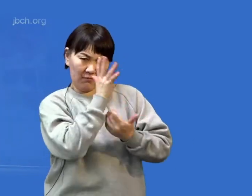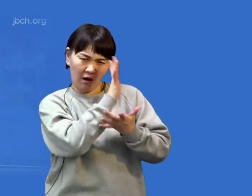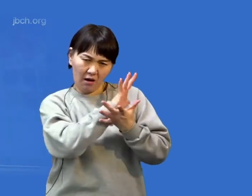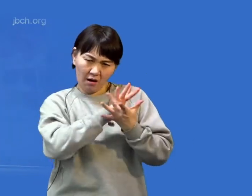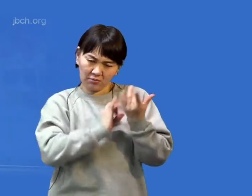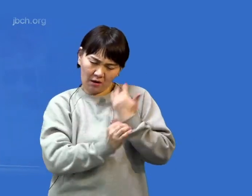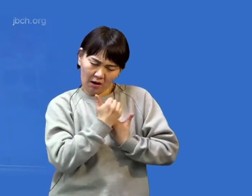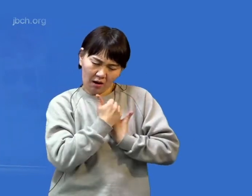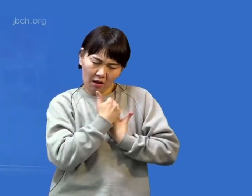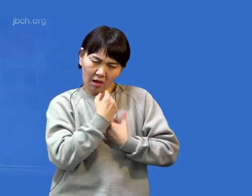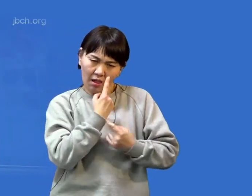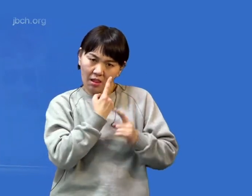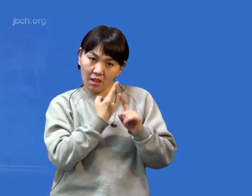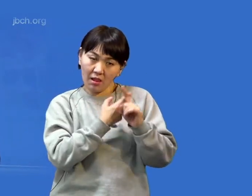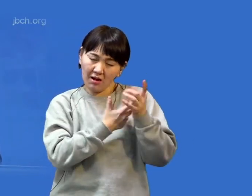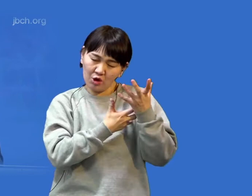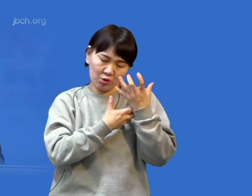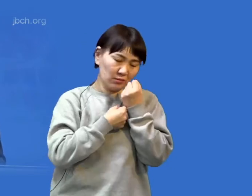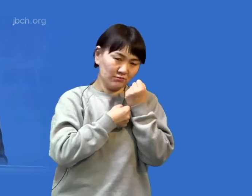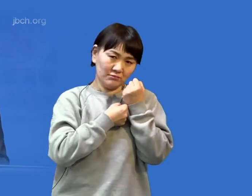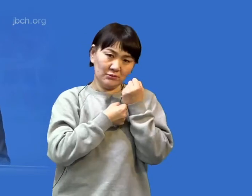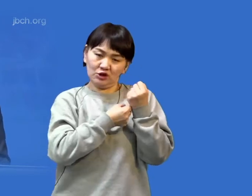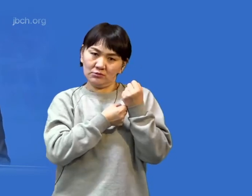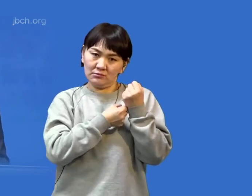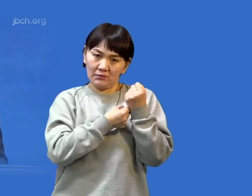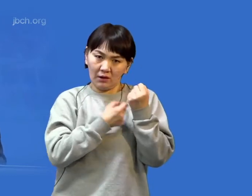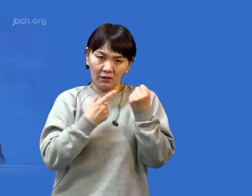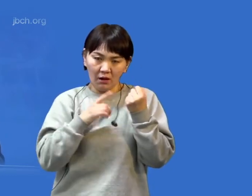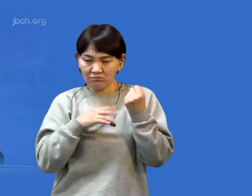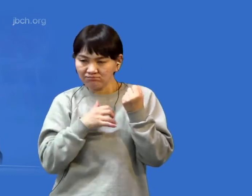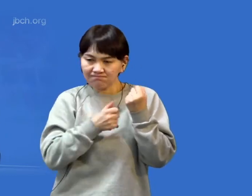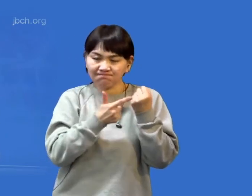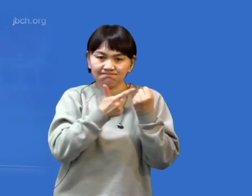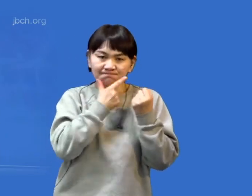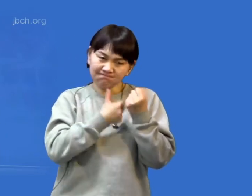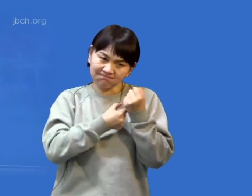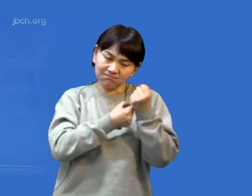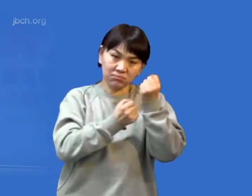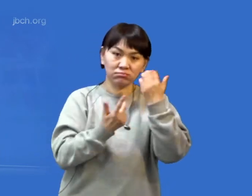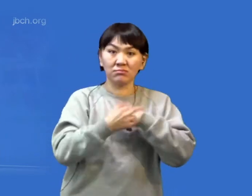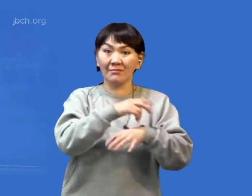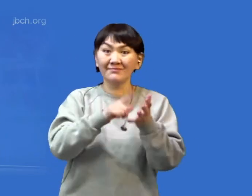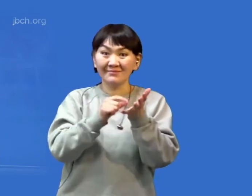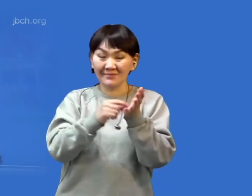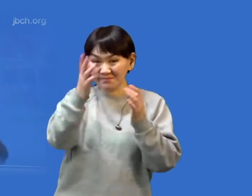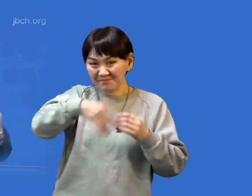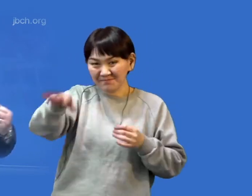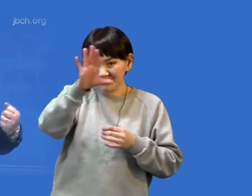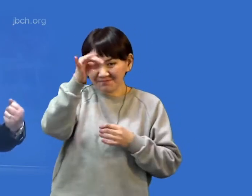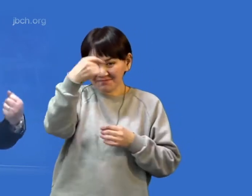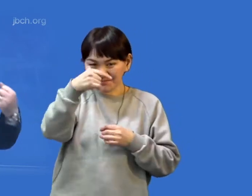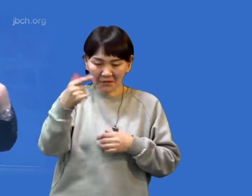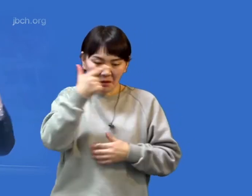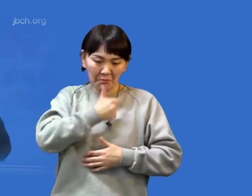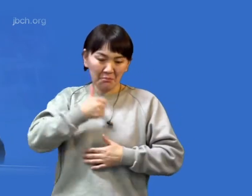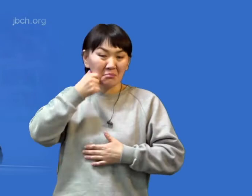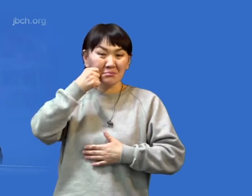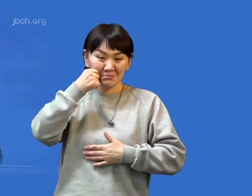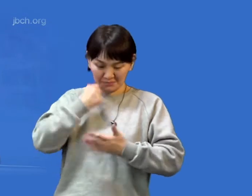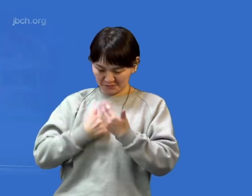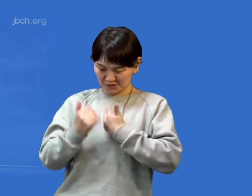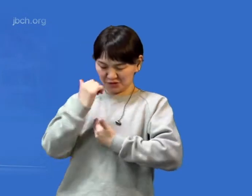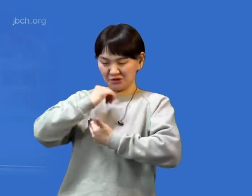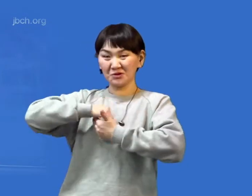учиртай байна. За тийм учраас бид бүхний энэ биеийн дотор бол гаднаас